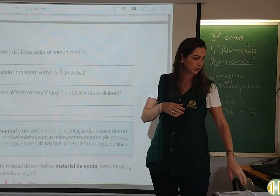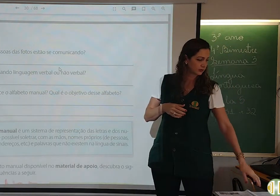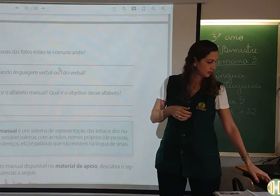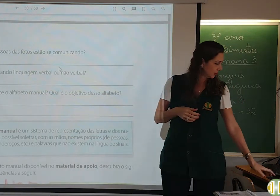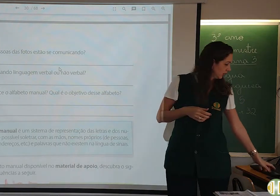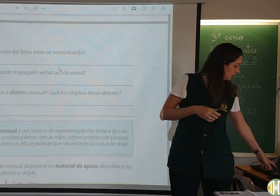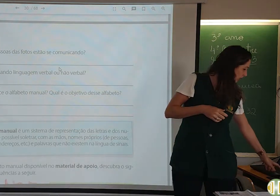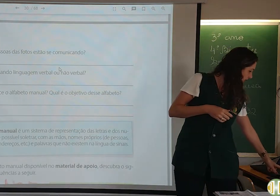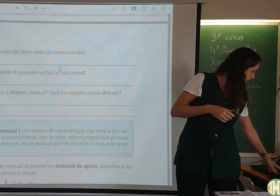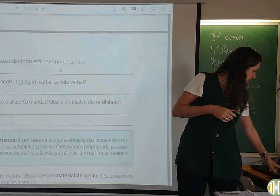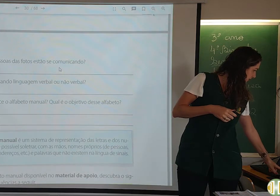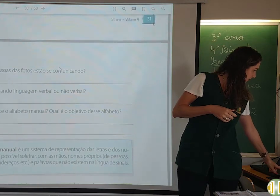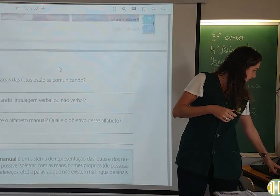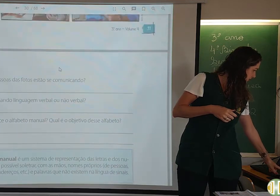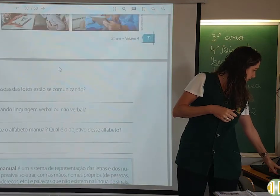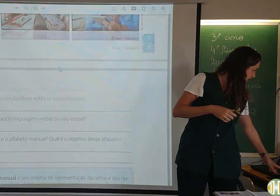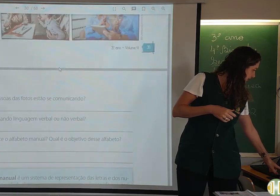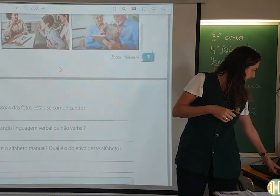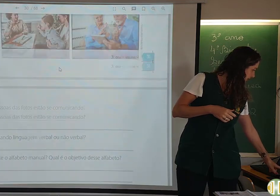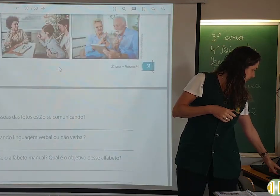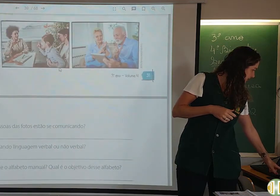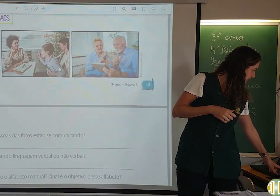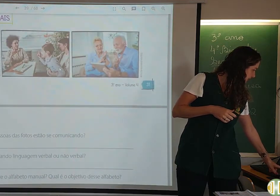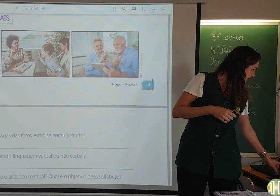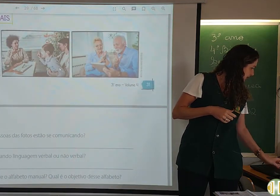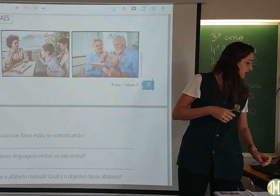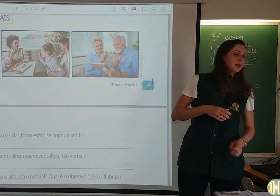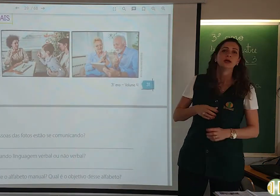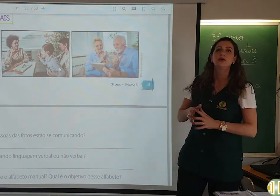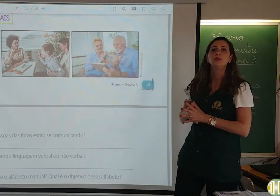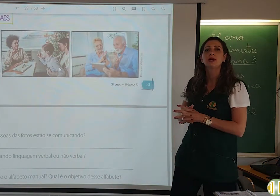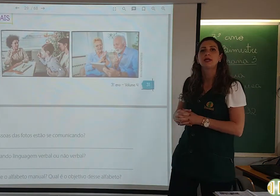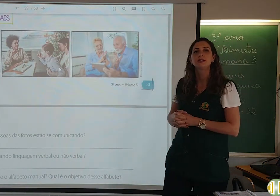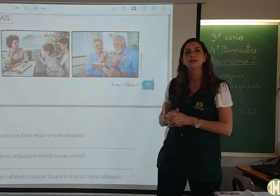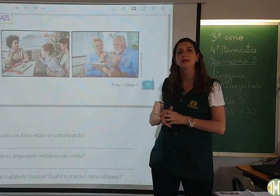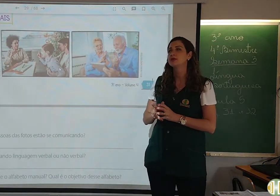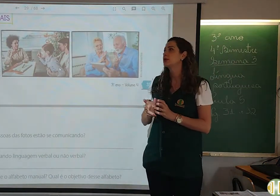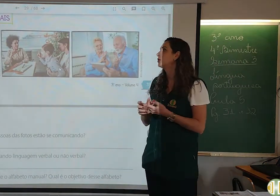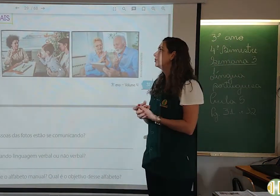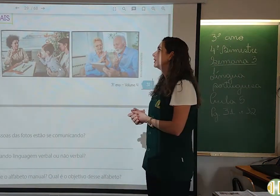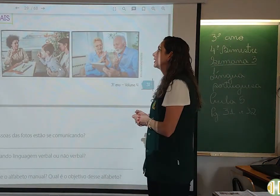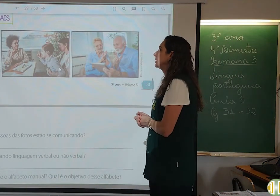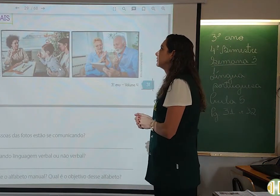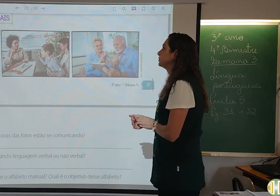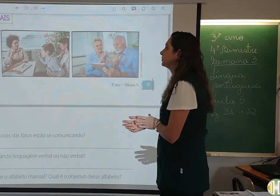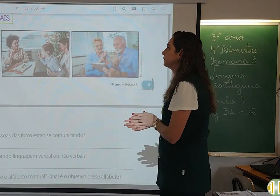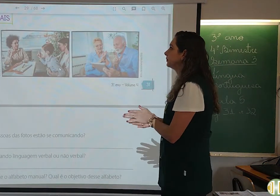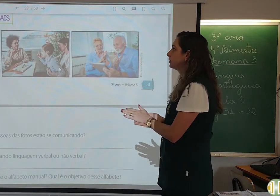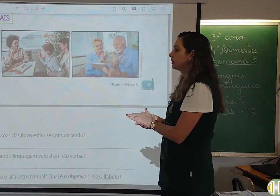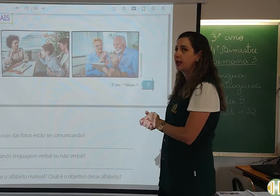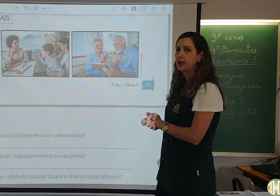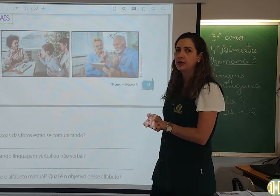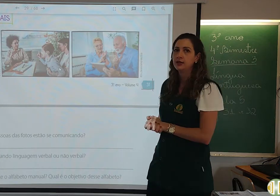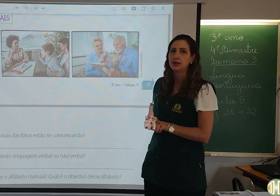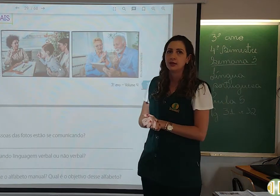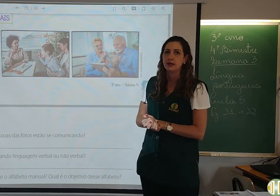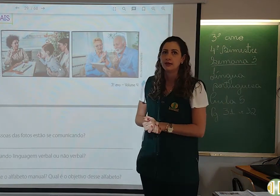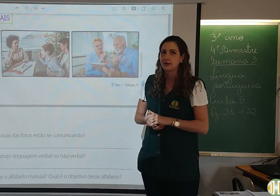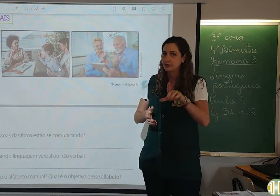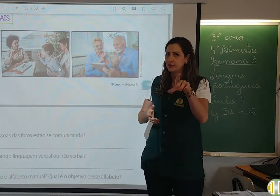comunicando? Olha lá as fotos, olha as imagens. Como que elas estão se comunicando? Né? Do